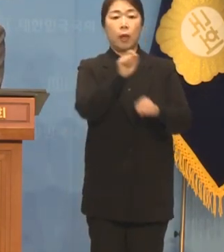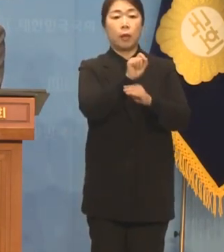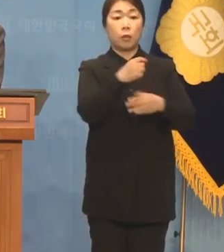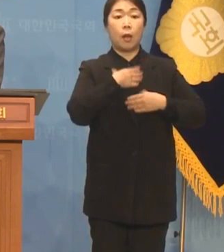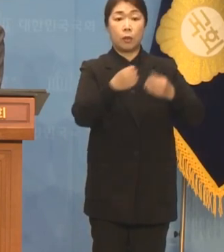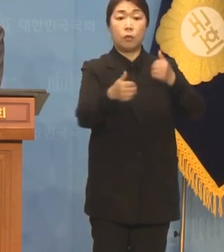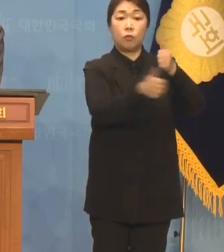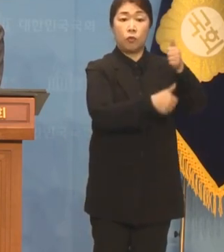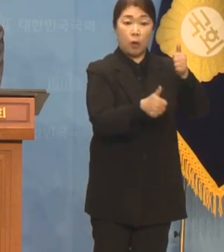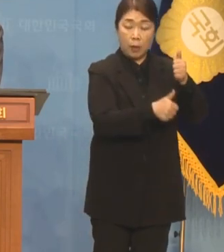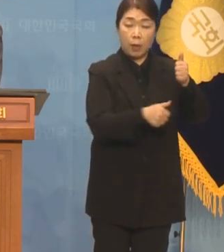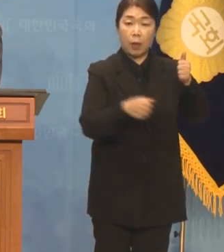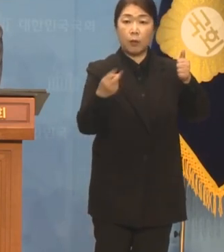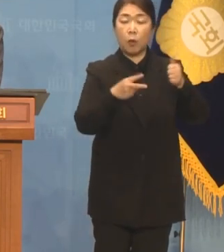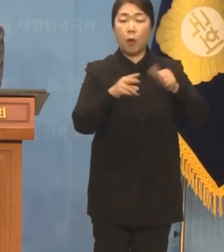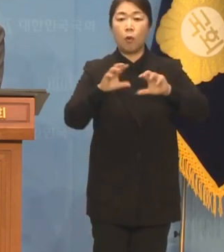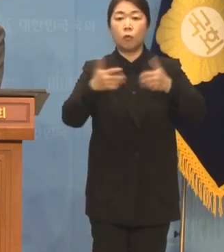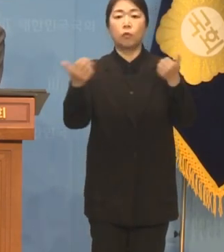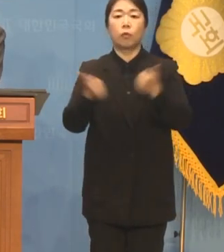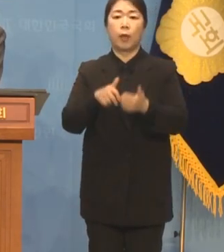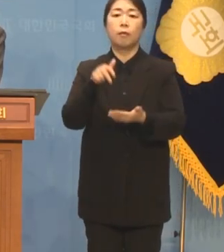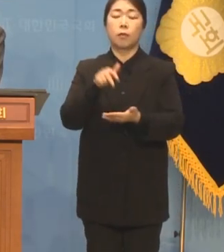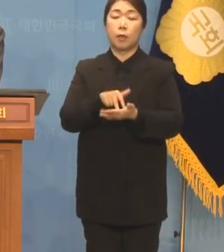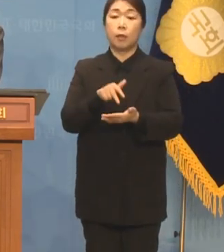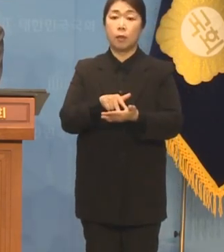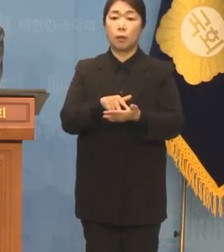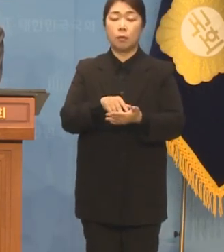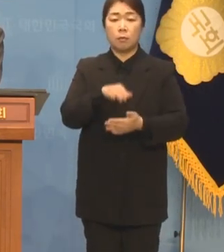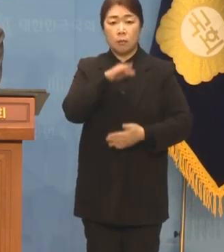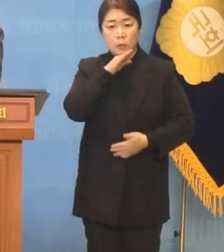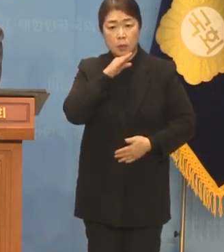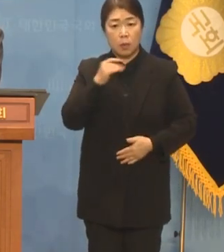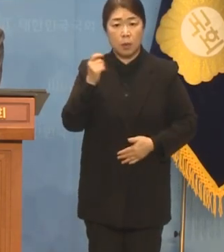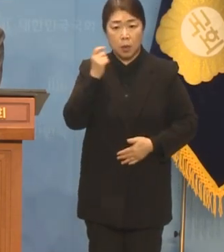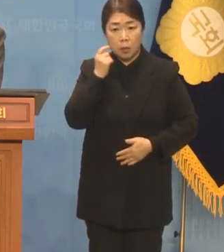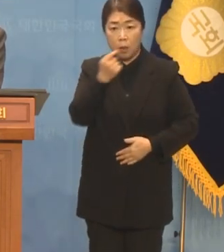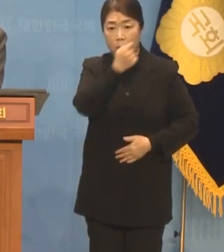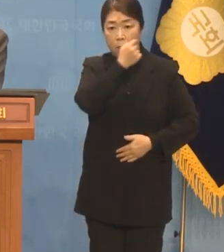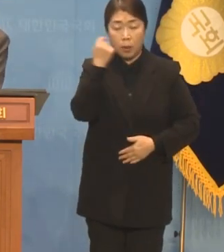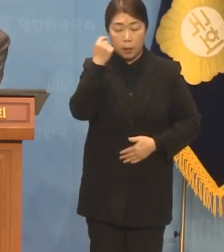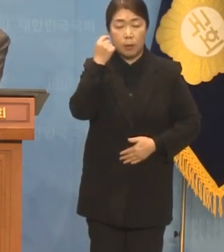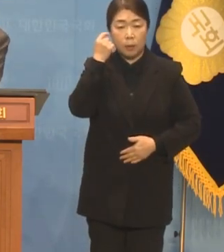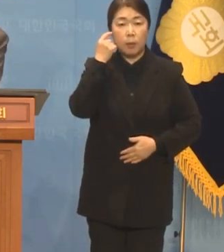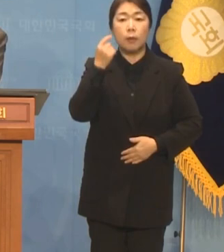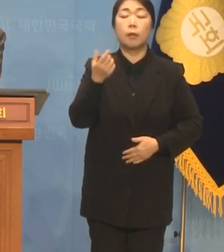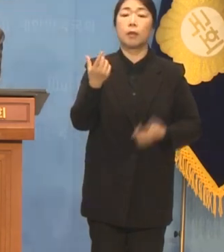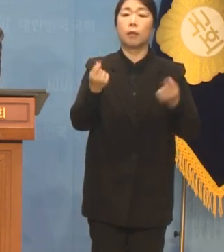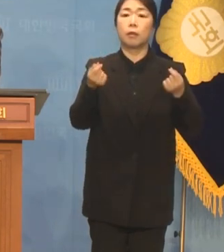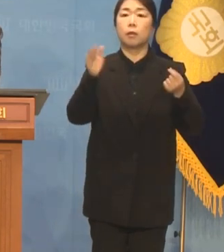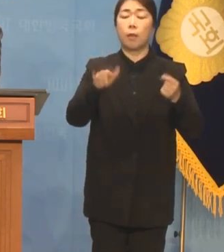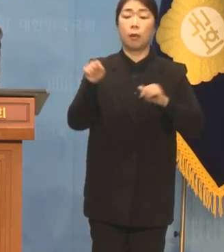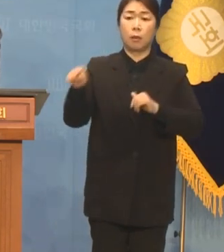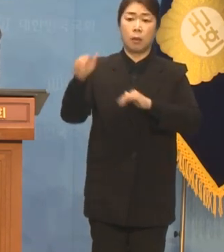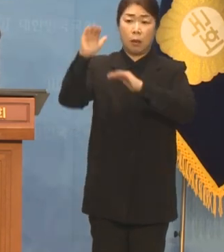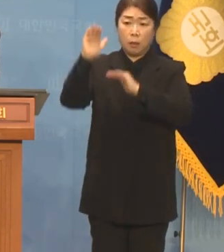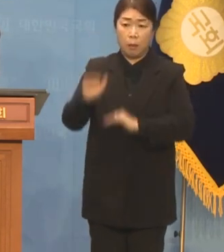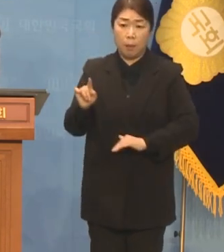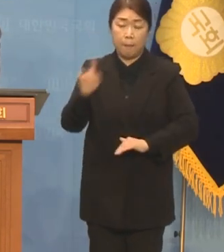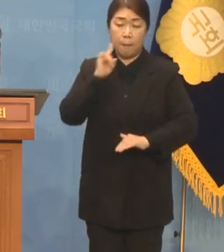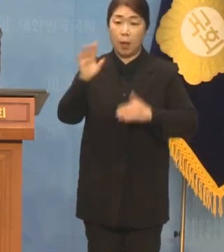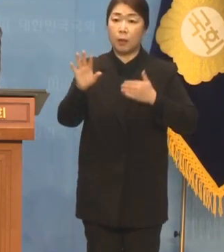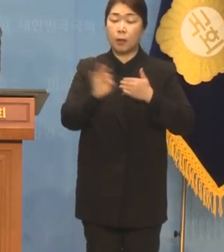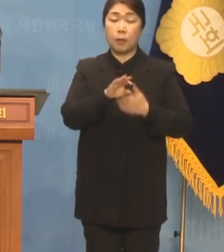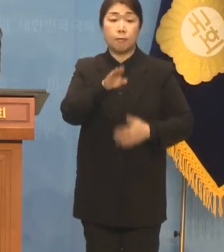행안이라든지 또 이 국회 차원에서 진위 여부를 확인을 하겠습니다만 이 내용이